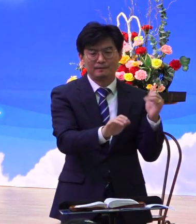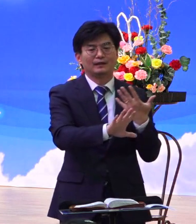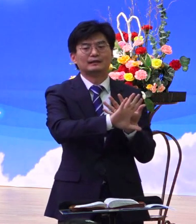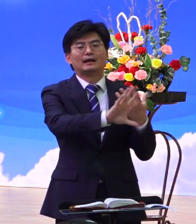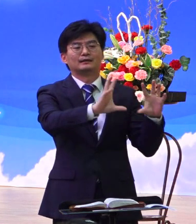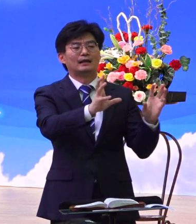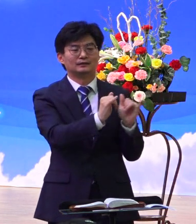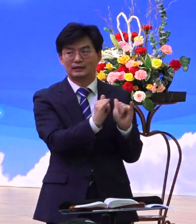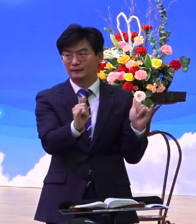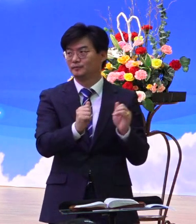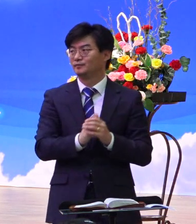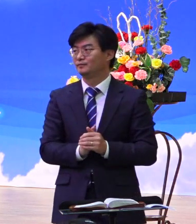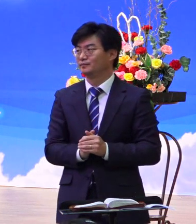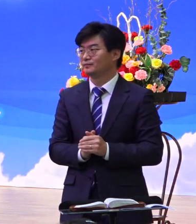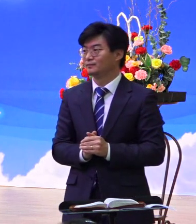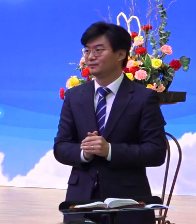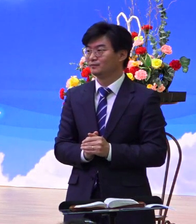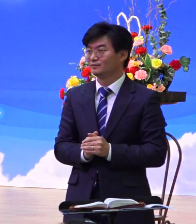조금 낮춰주세요, 볼륨.